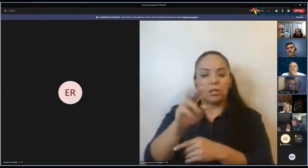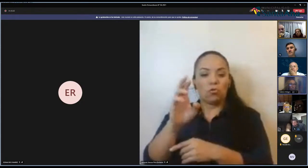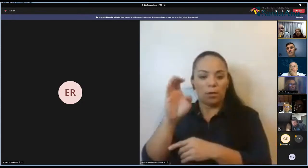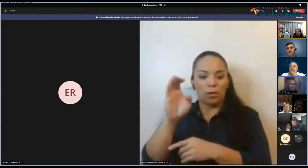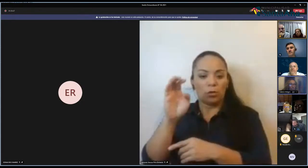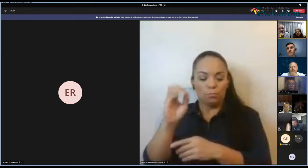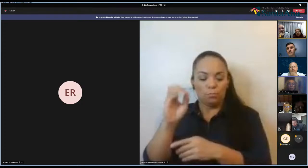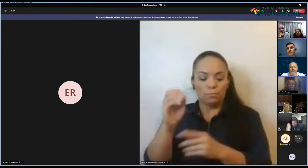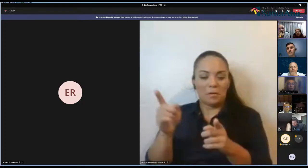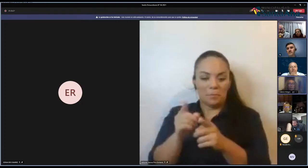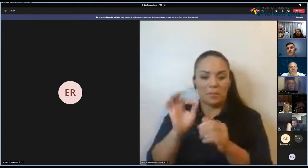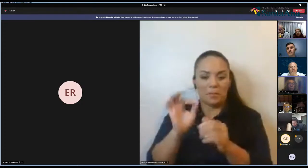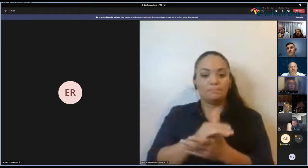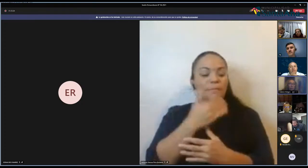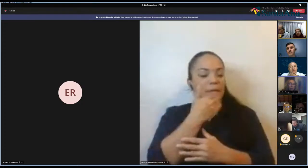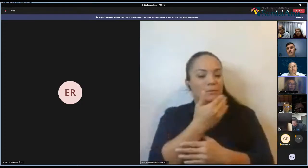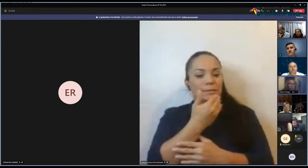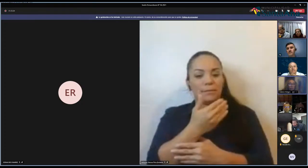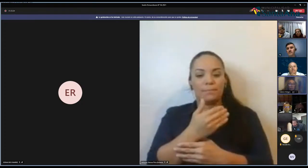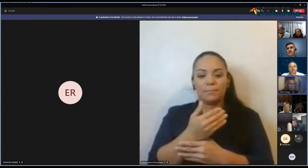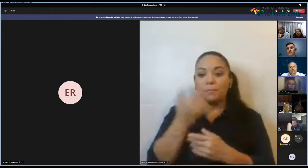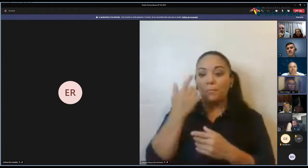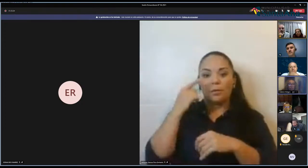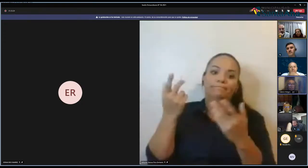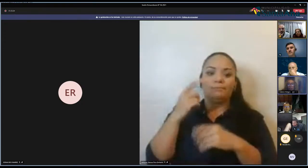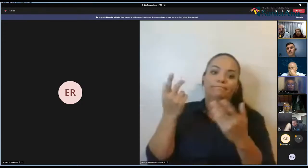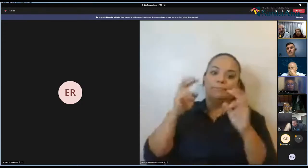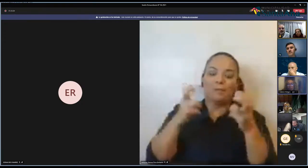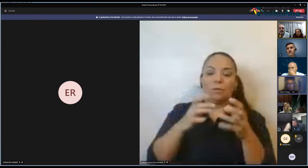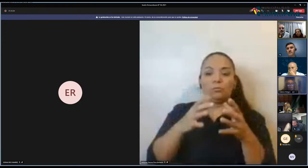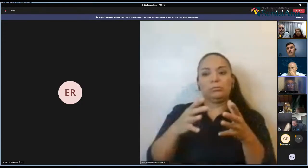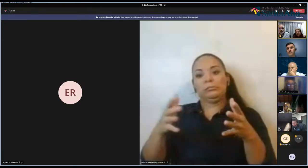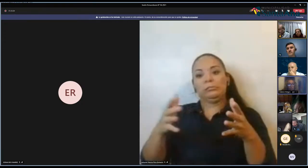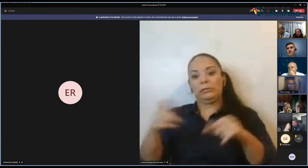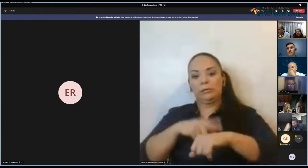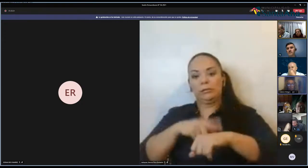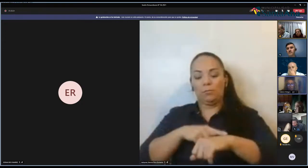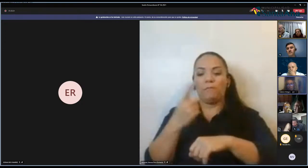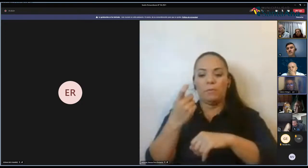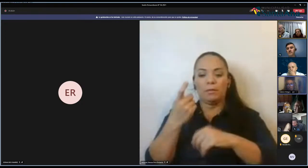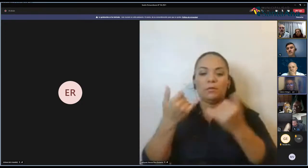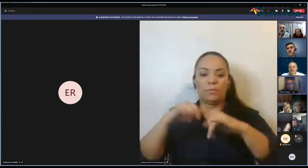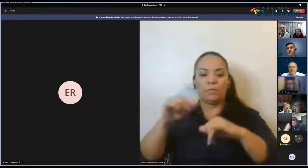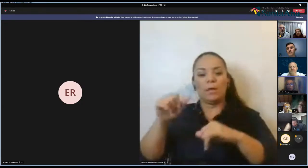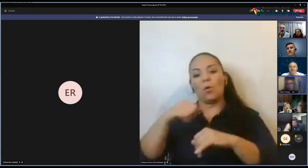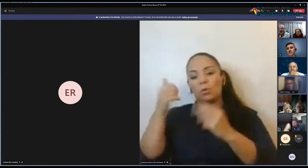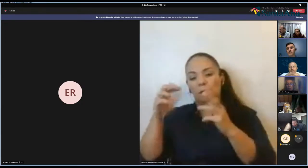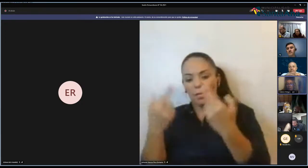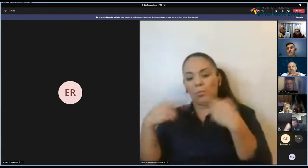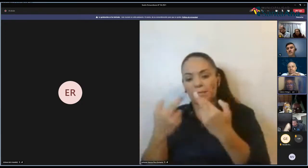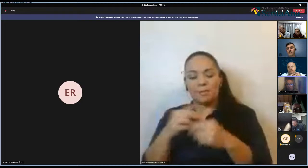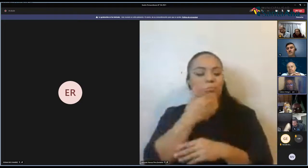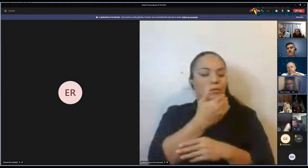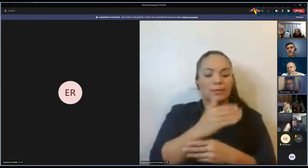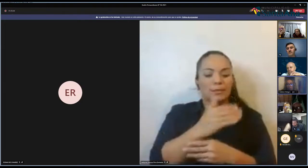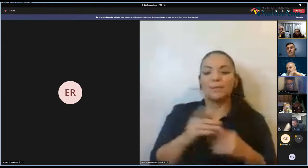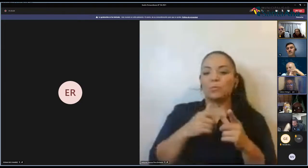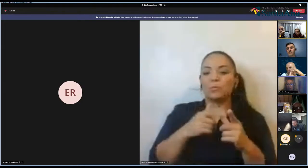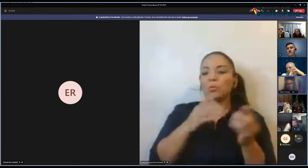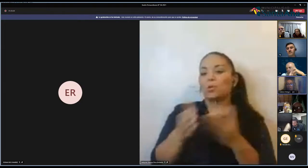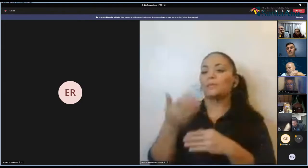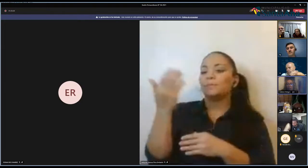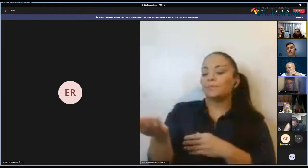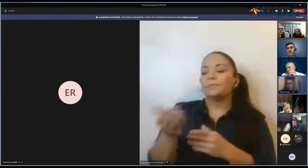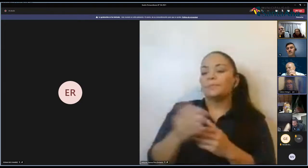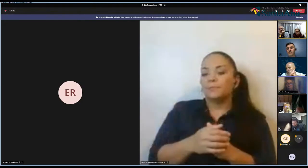pero es que se nos ha ido el tema extendiendo en el tiempo y nos falta todavía otra audiencia en este orden le voy a dar la palabra